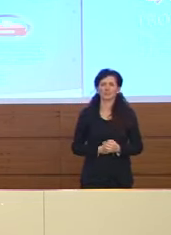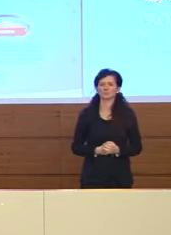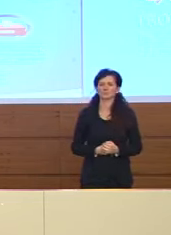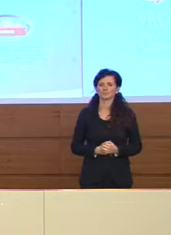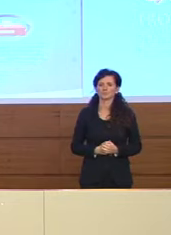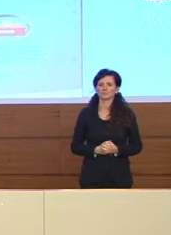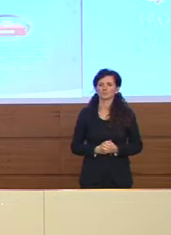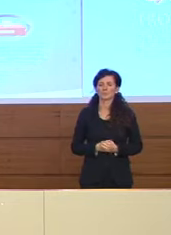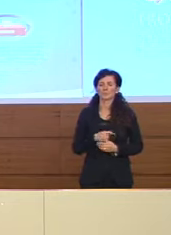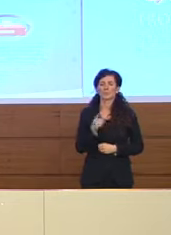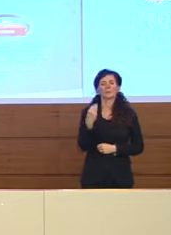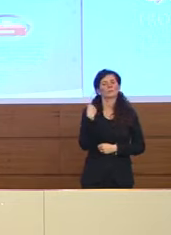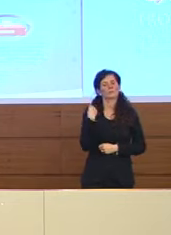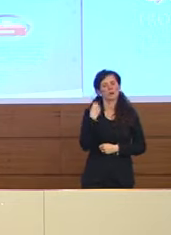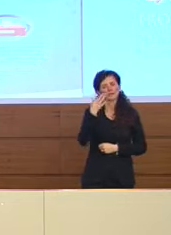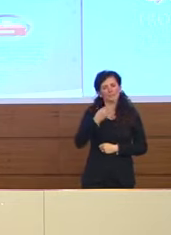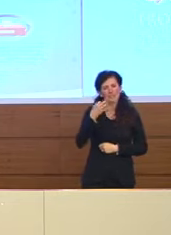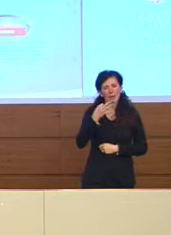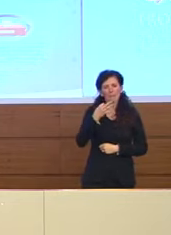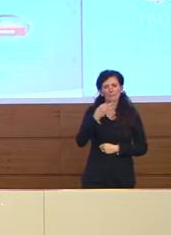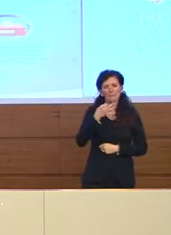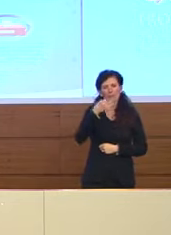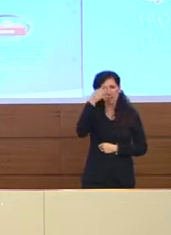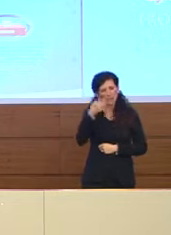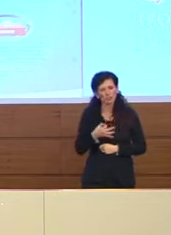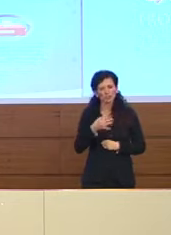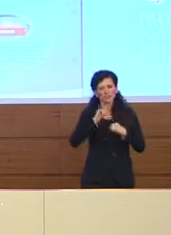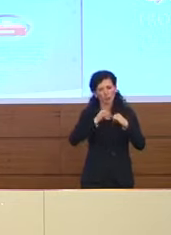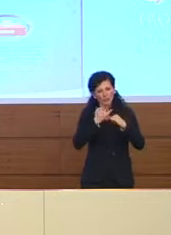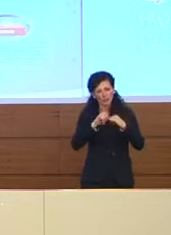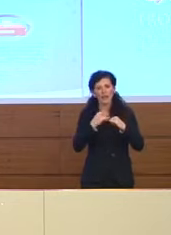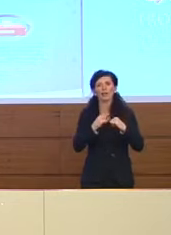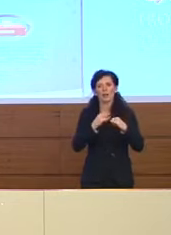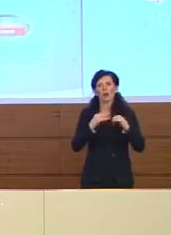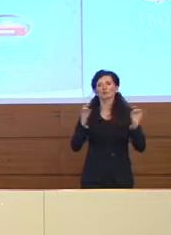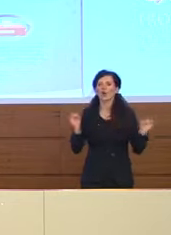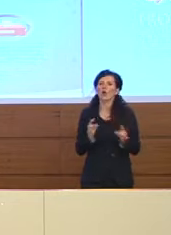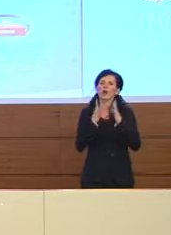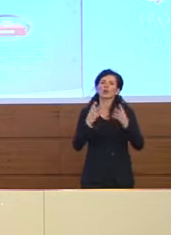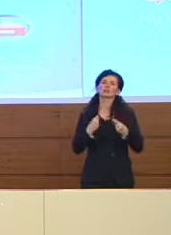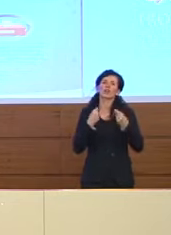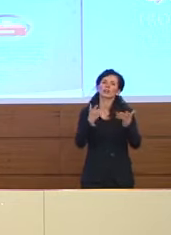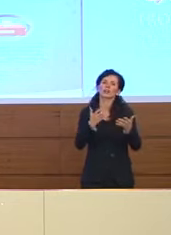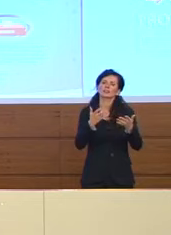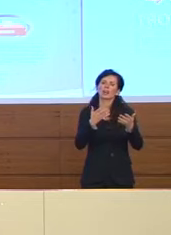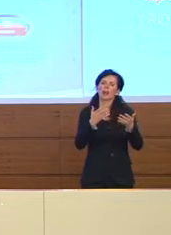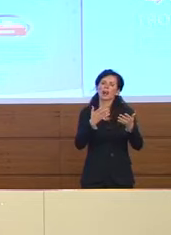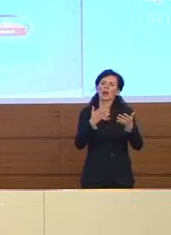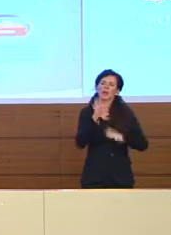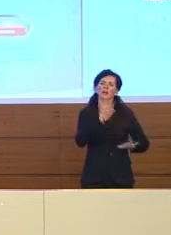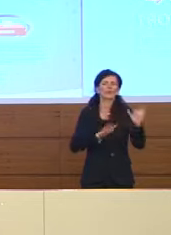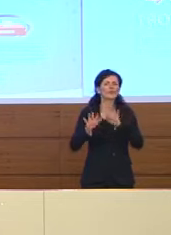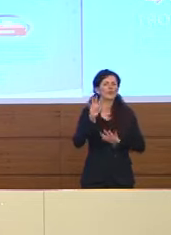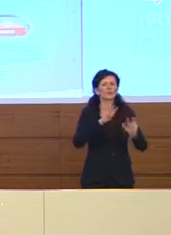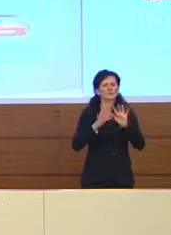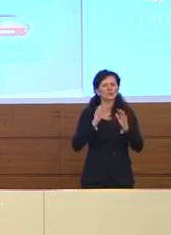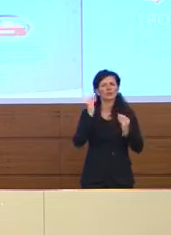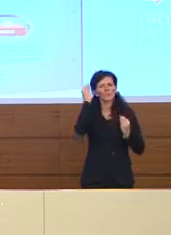assolutamente puntuale che offrono lo spunto per condividere pensieri